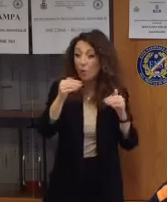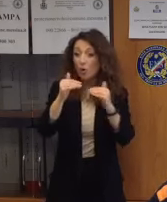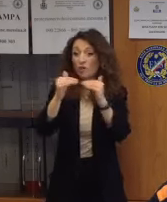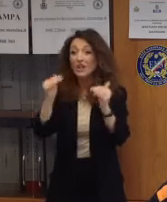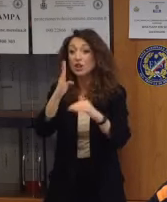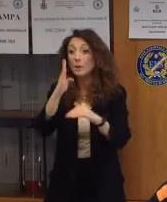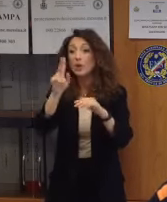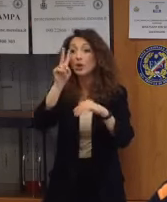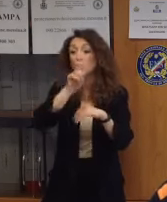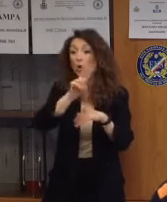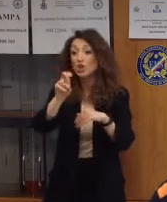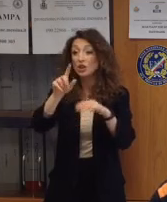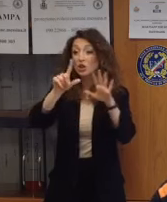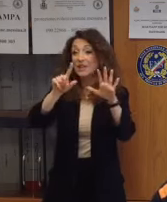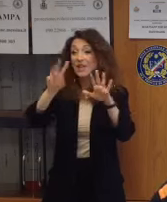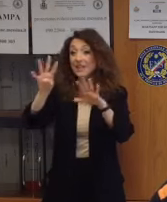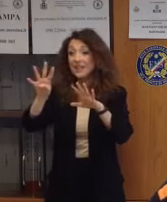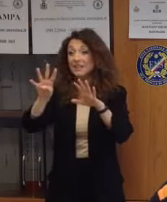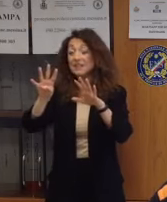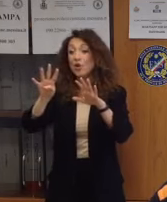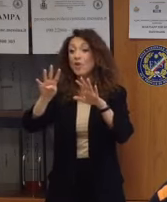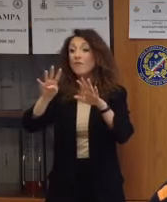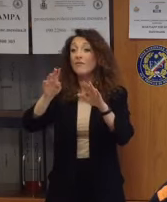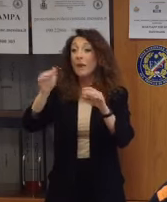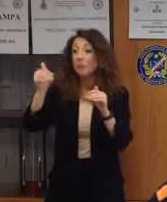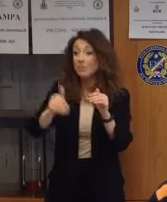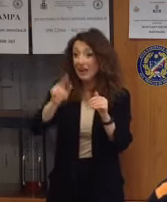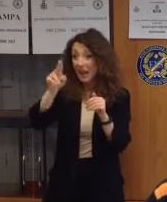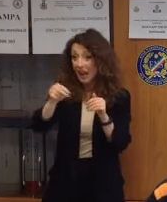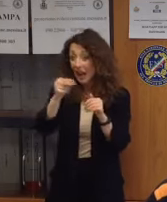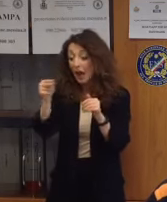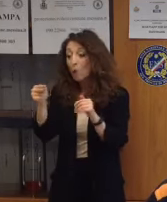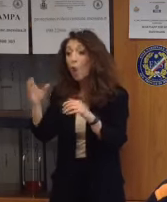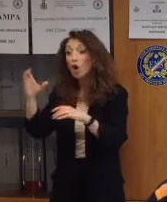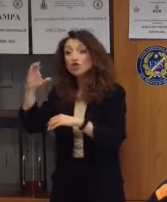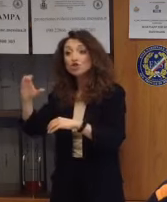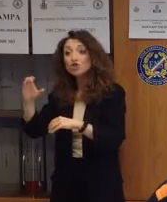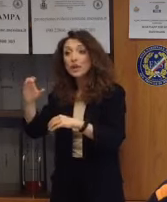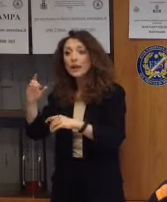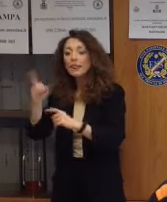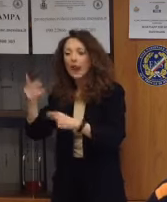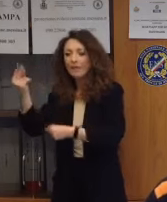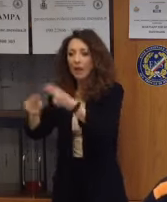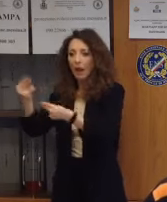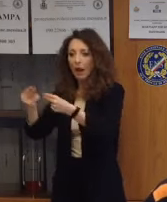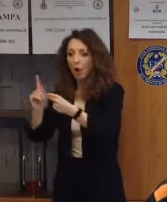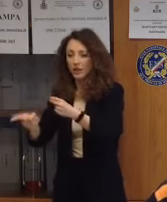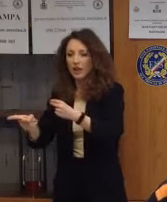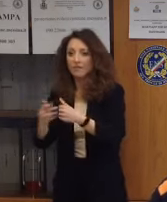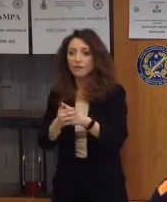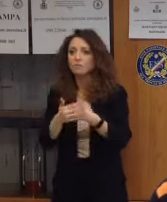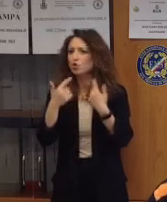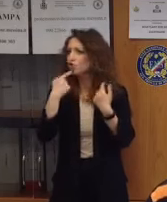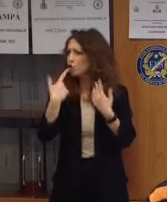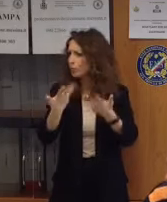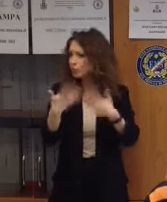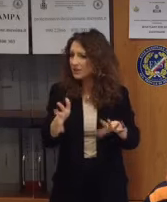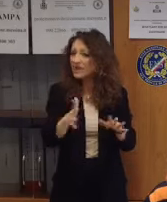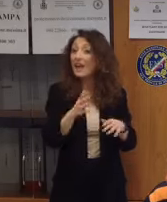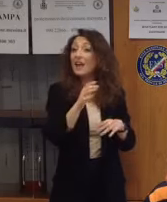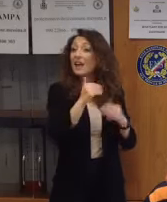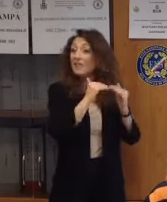279.000 euro, fascia C la stanno calcolando. Vi possiamo già pure dire che della fascia A hanno